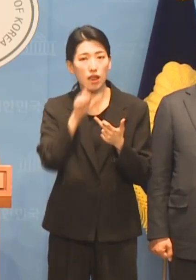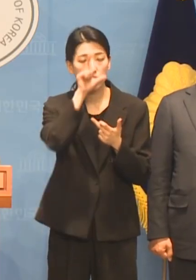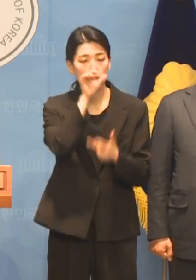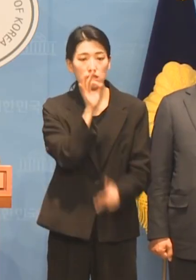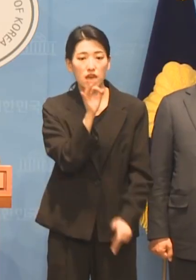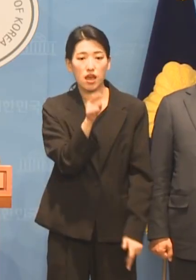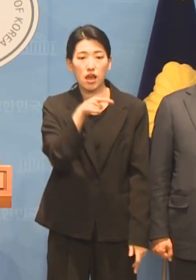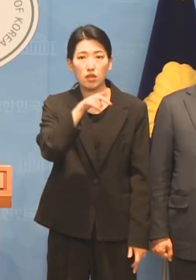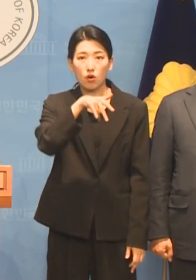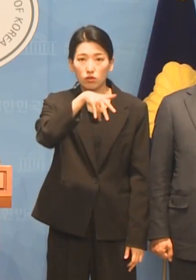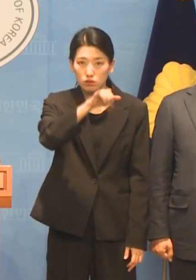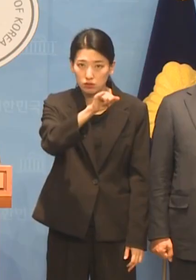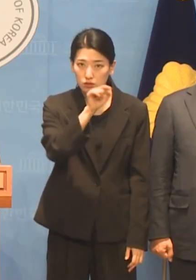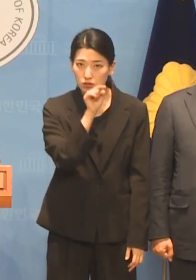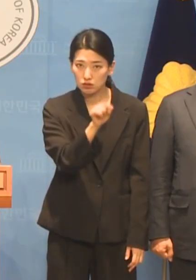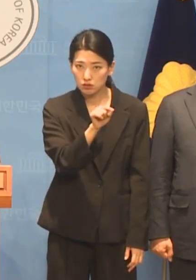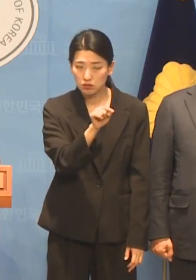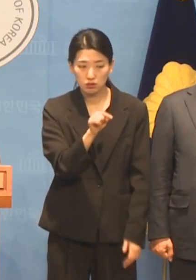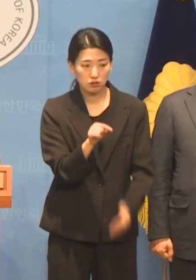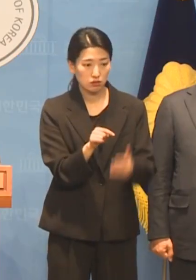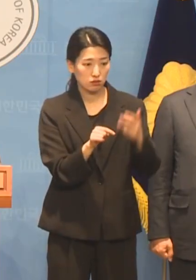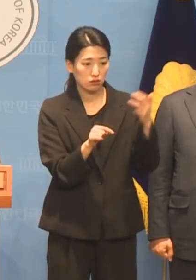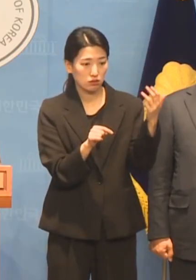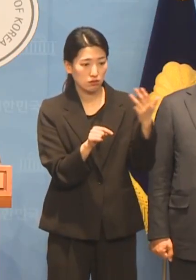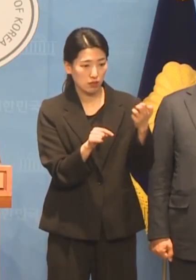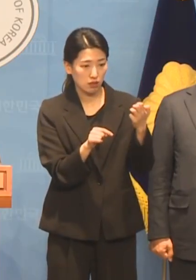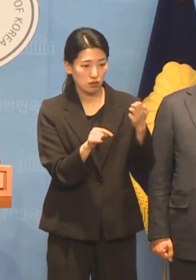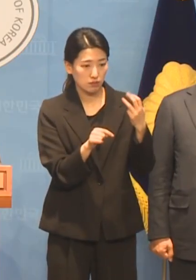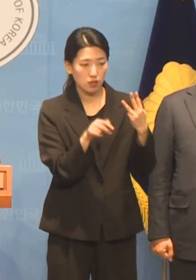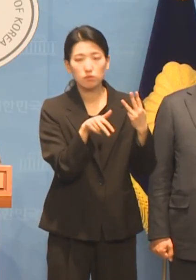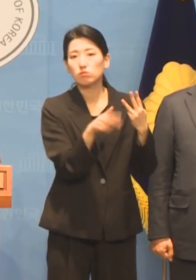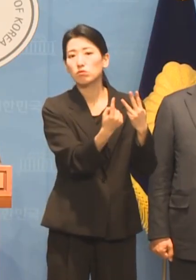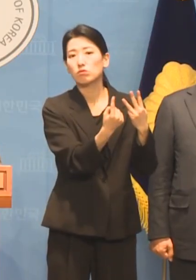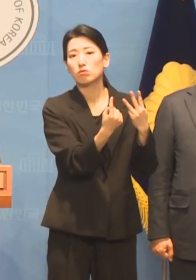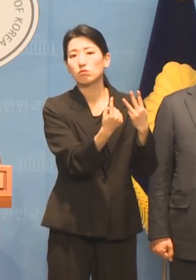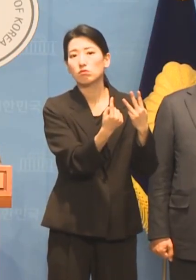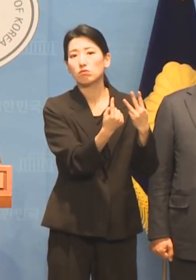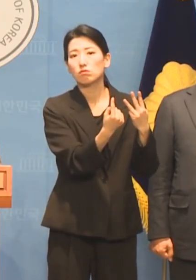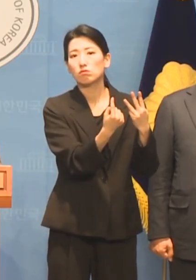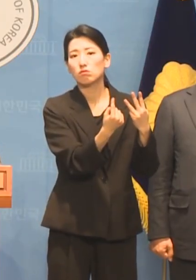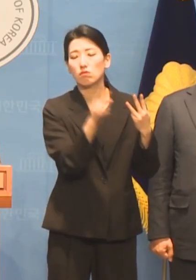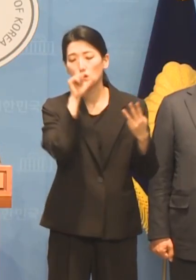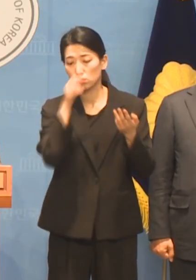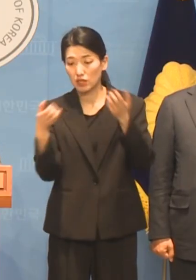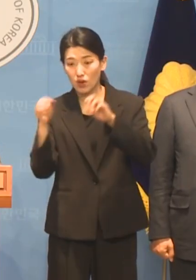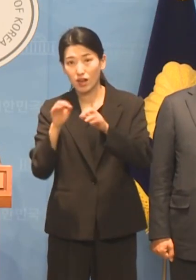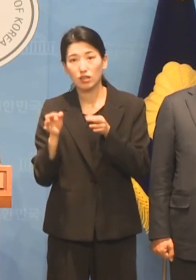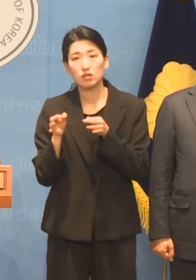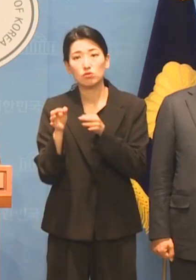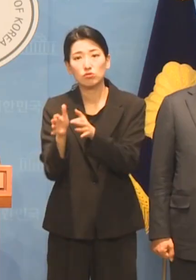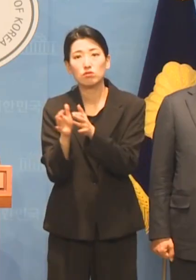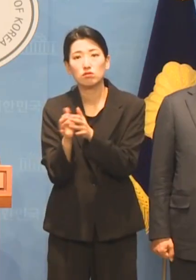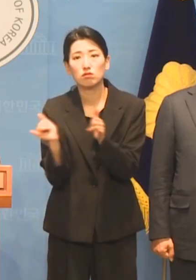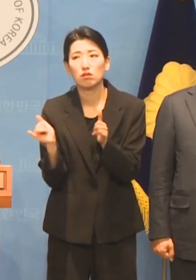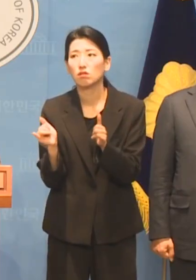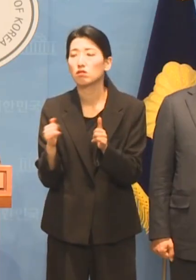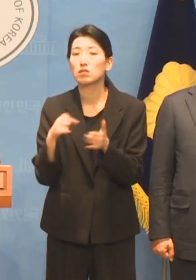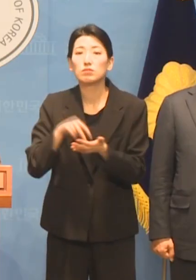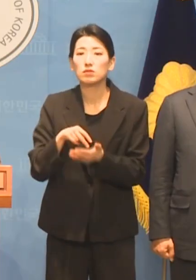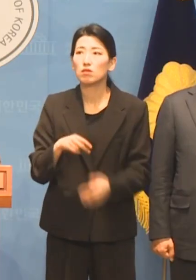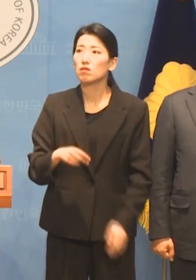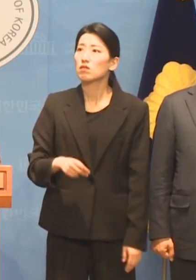LG에너지솔루션 시가총액은 83조 원입니다. LG화학 투자자들이 이유